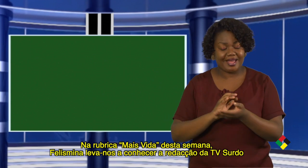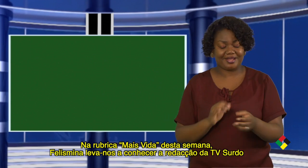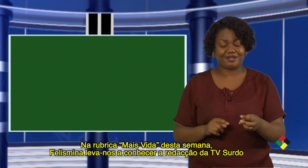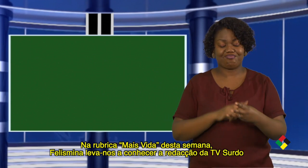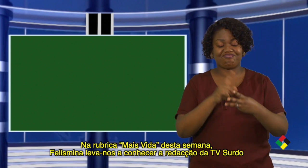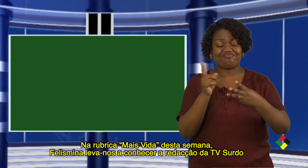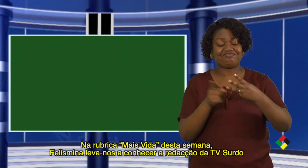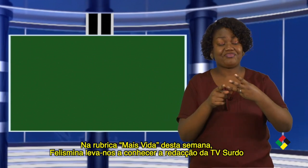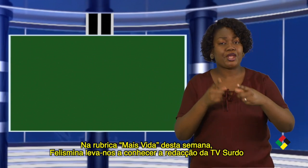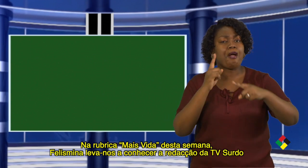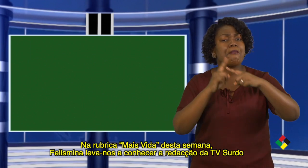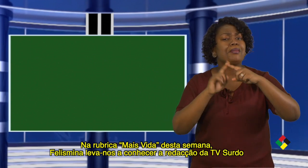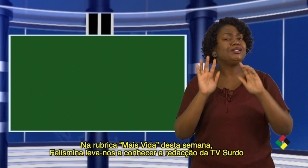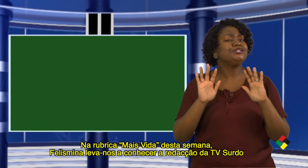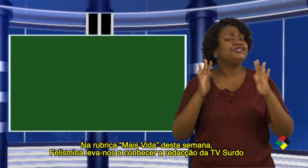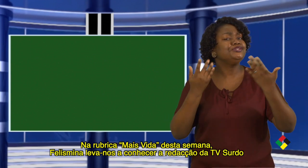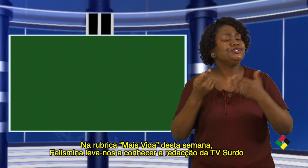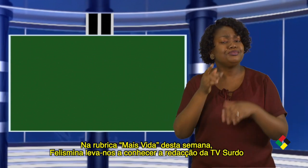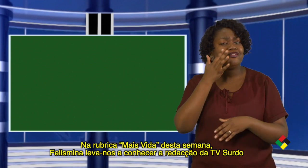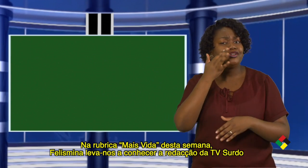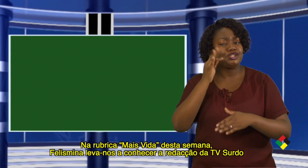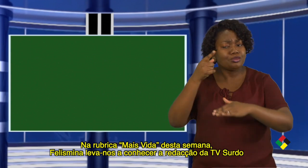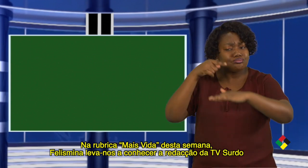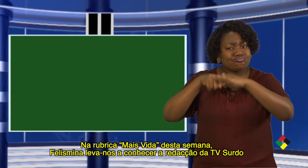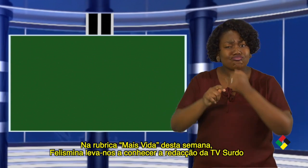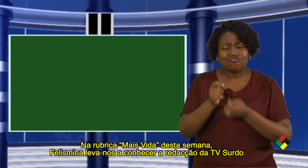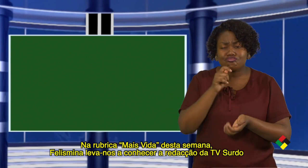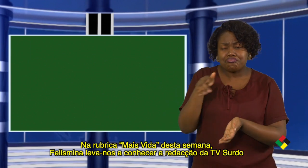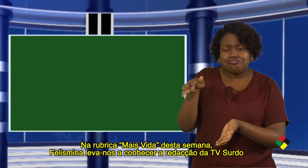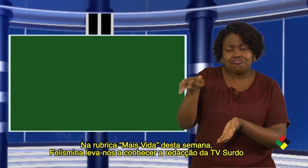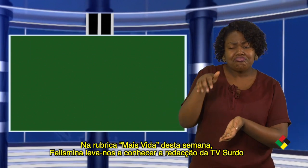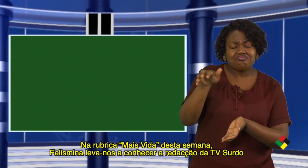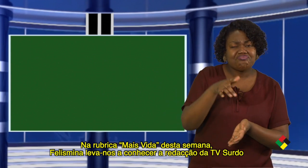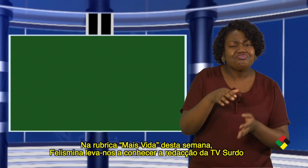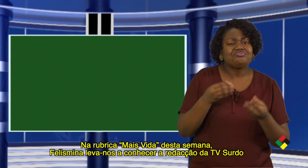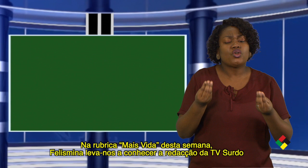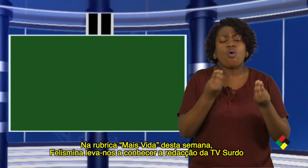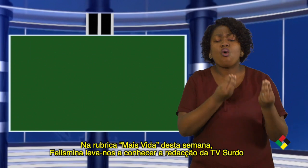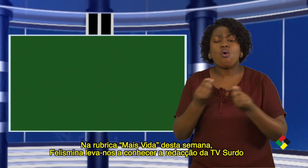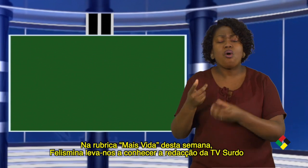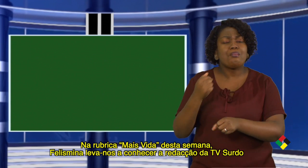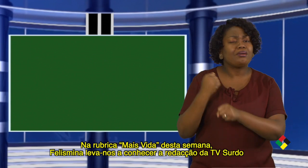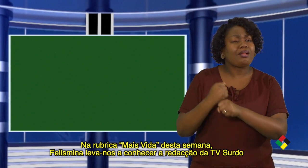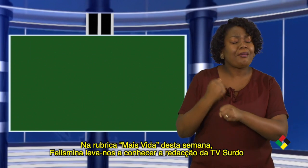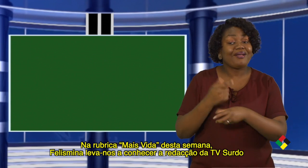desta semana, Felizmina leva-nos a conhecer a redação da TV Surdo.